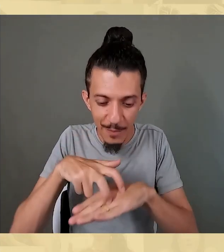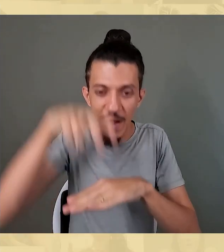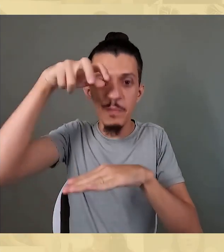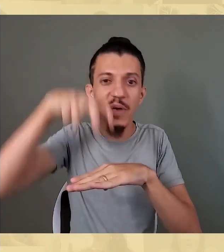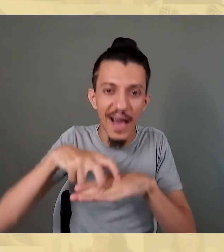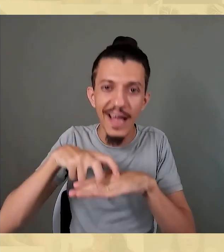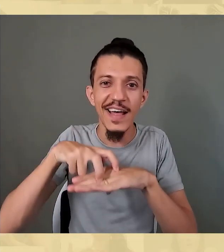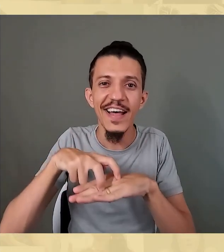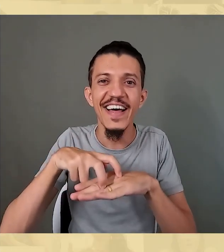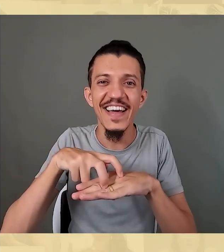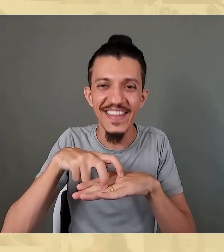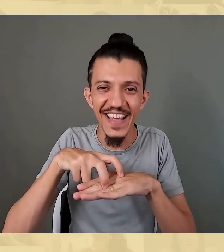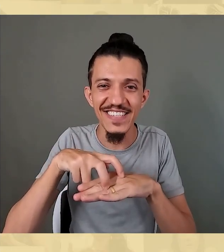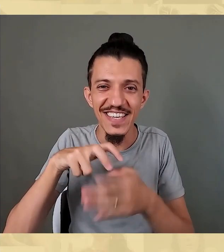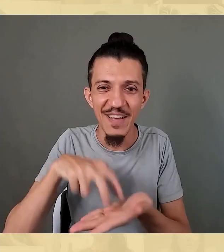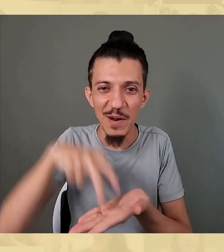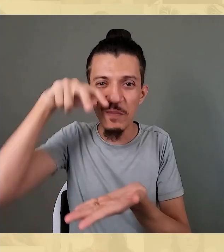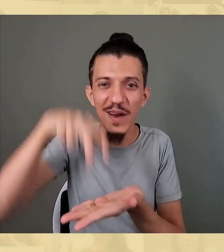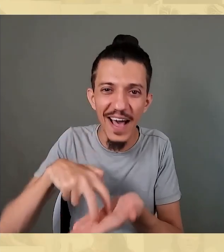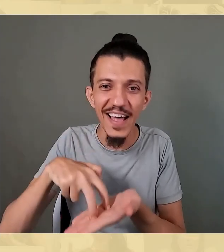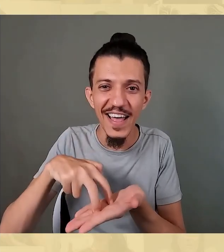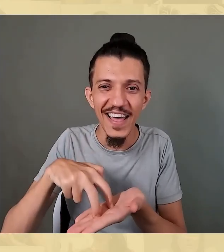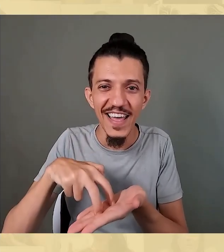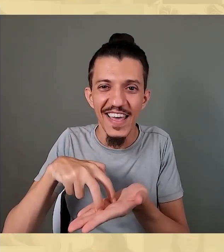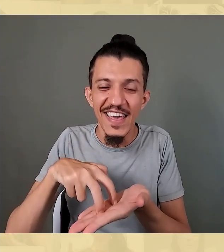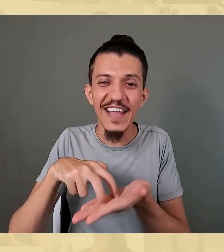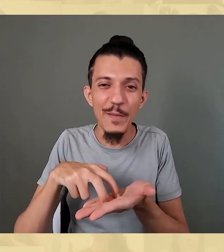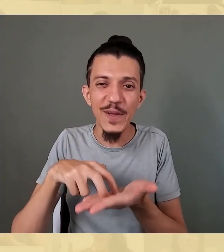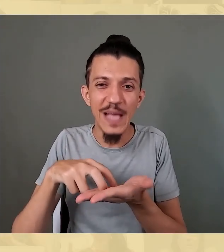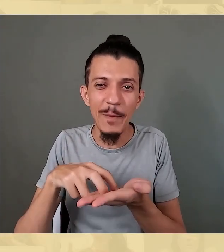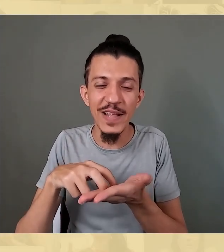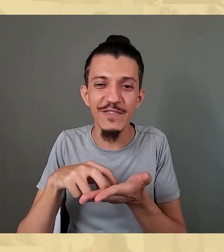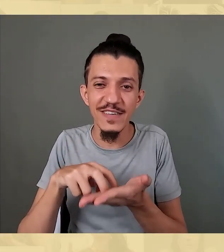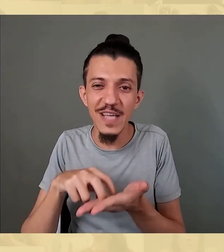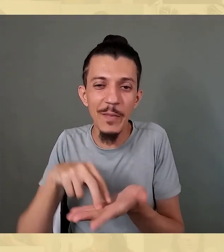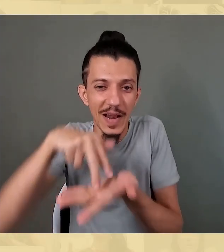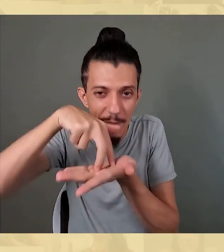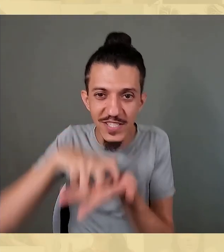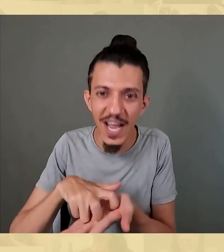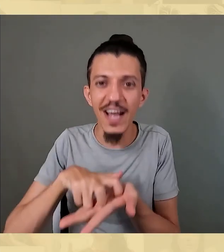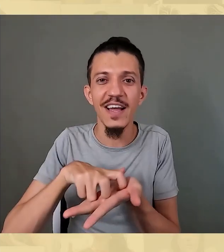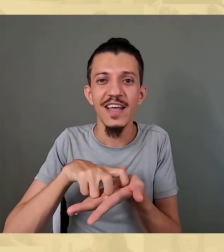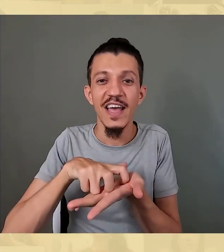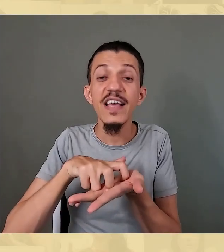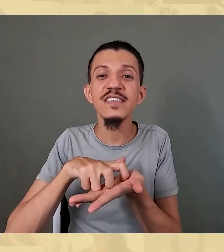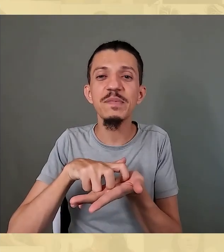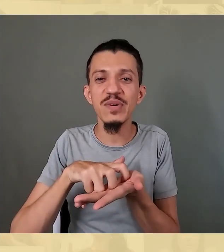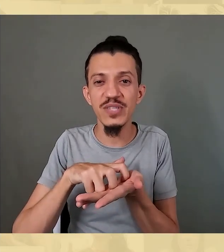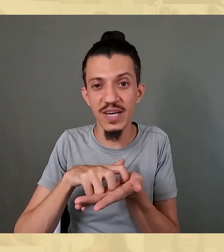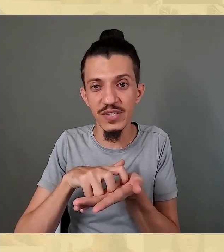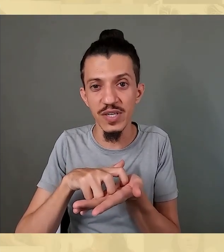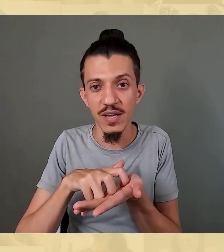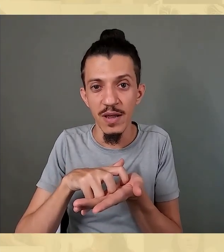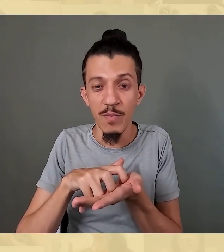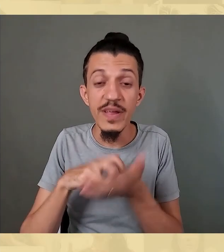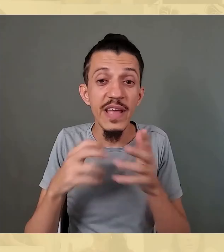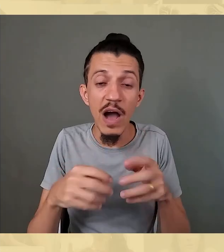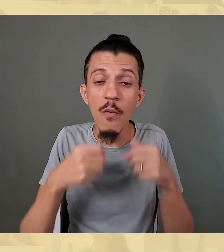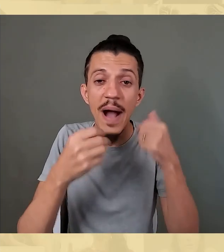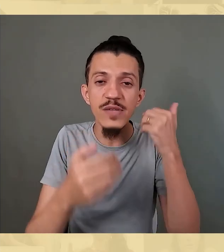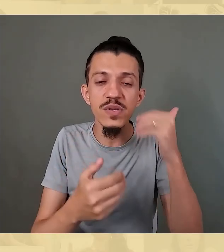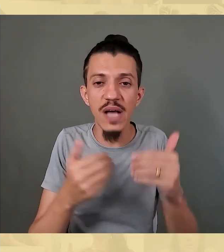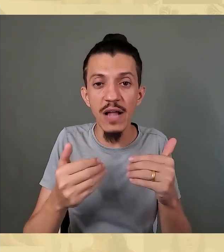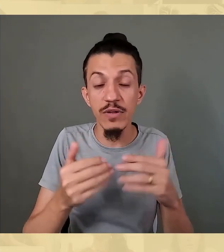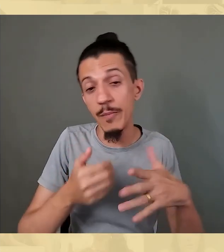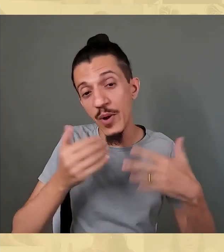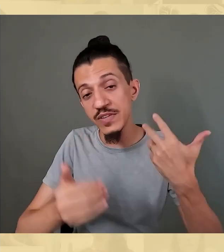fazer para ele pular. Entende? Para ele pular. E aí depois você aprende a fazer para ele abaixar. E assim por diante. E é o